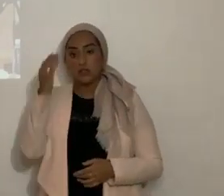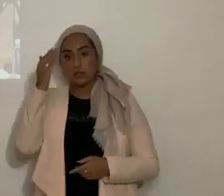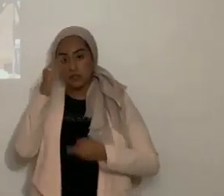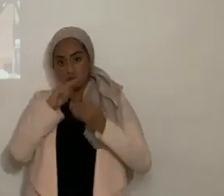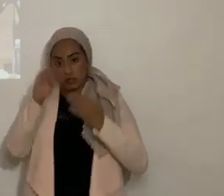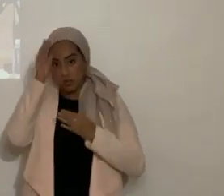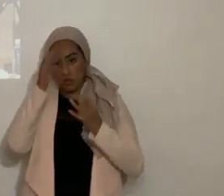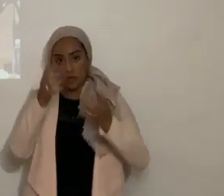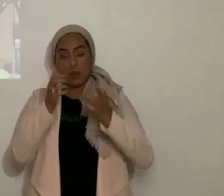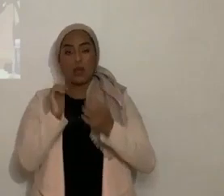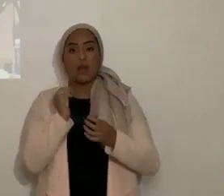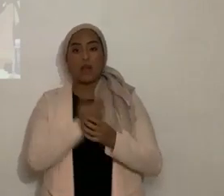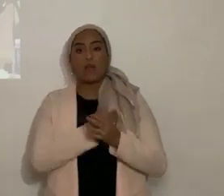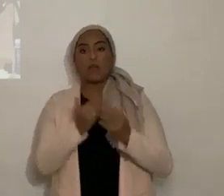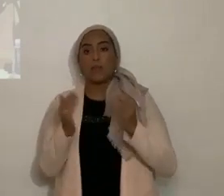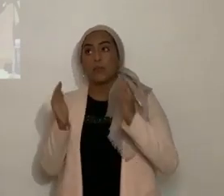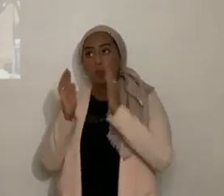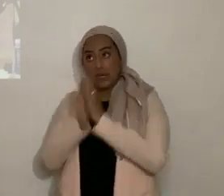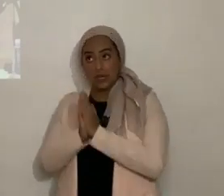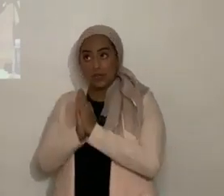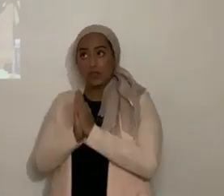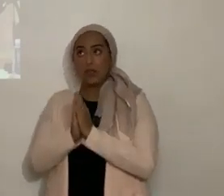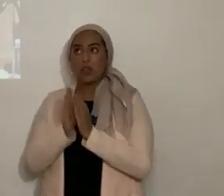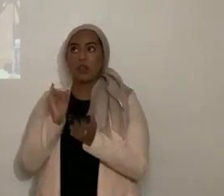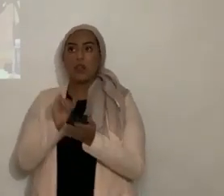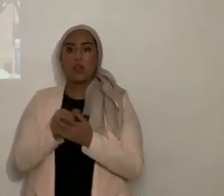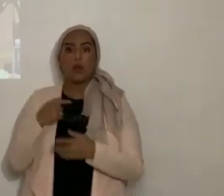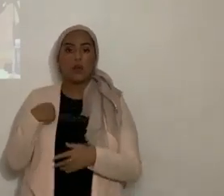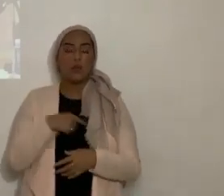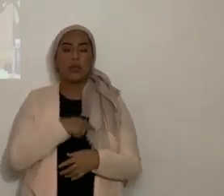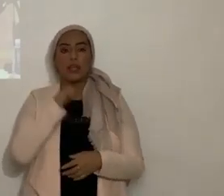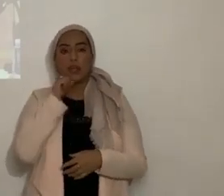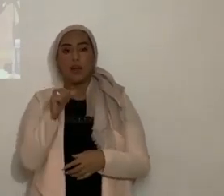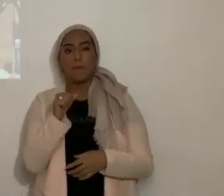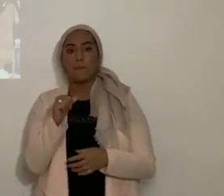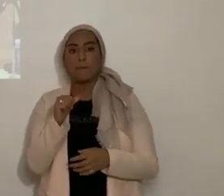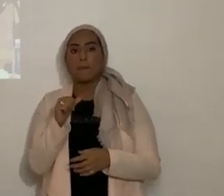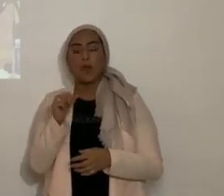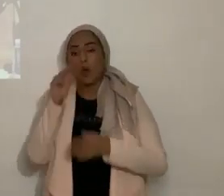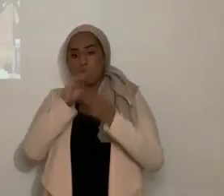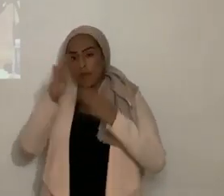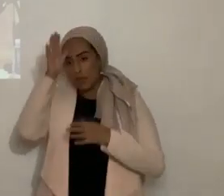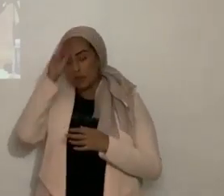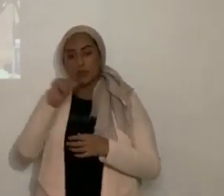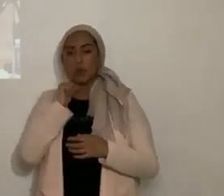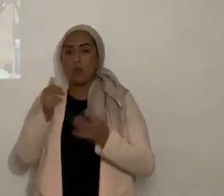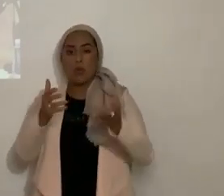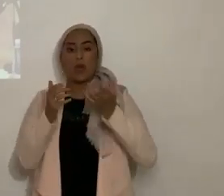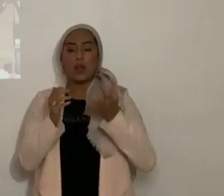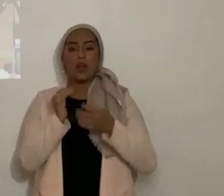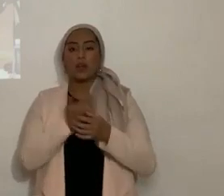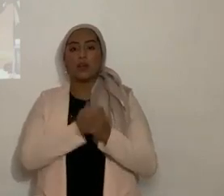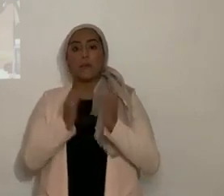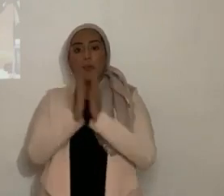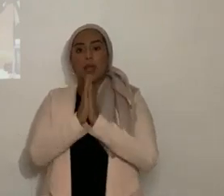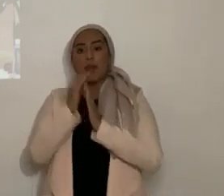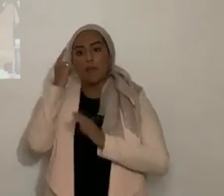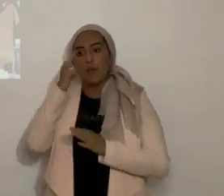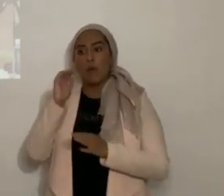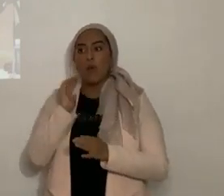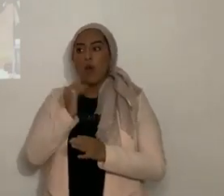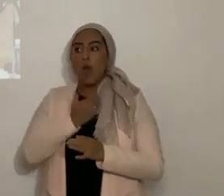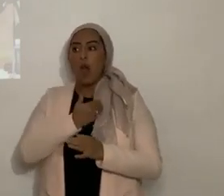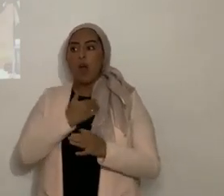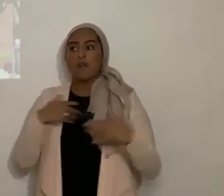quiere que oremos, que nosotros no oremos, perdón, el Eterno no quiere que oremos por nuestros